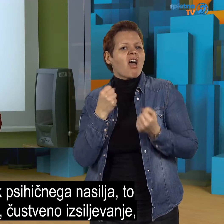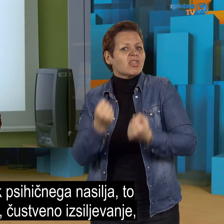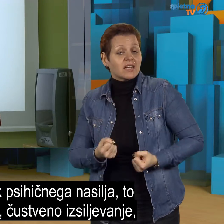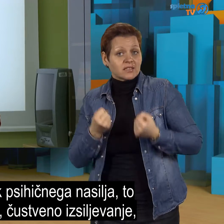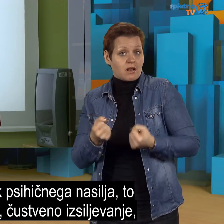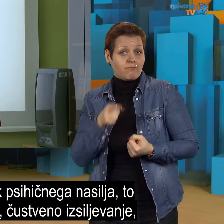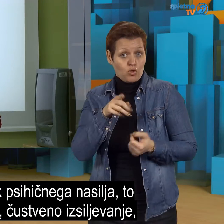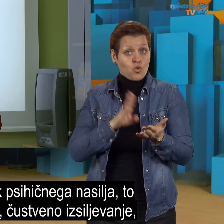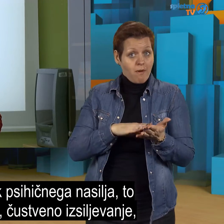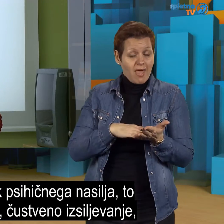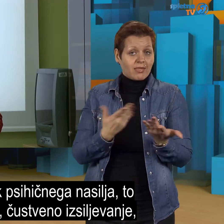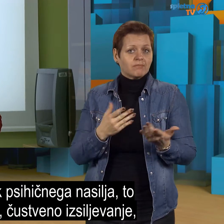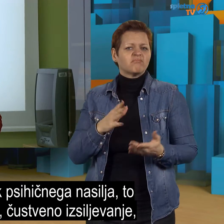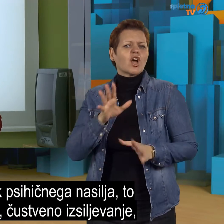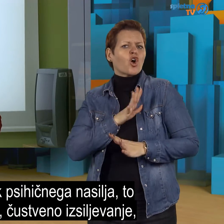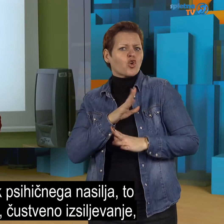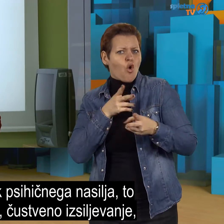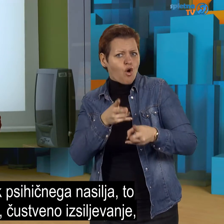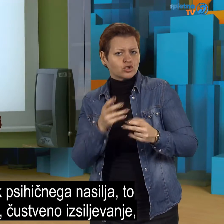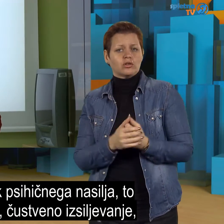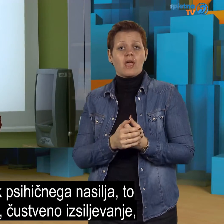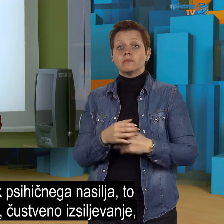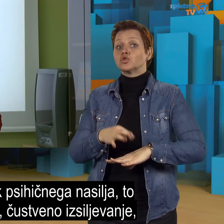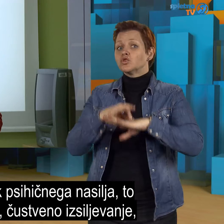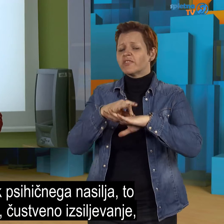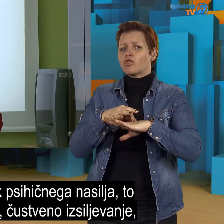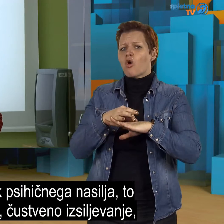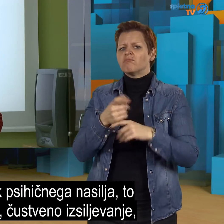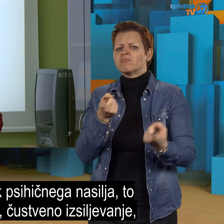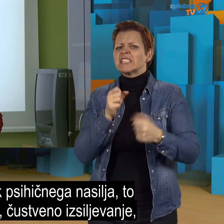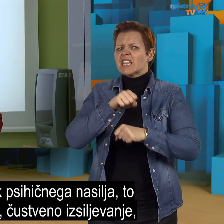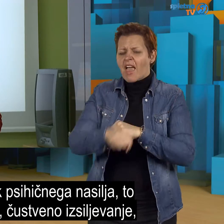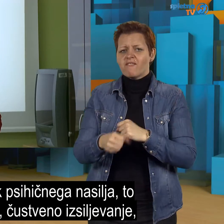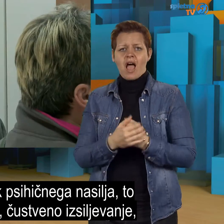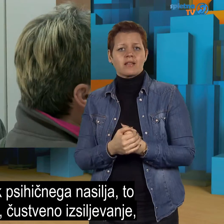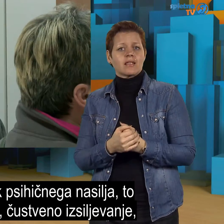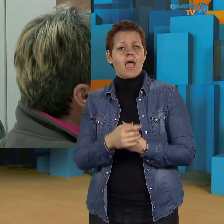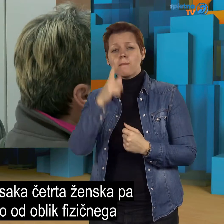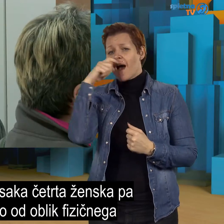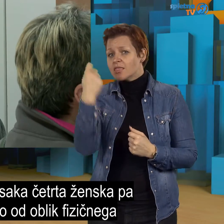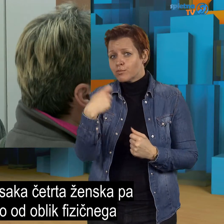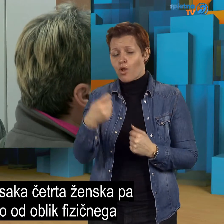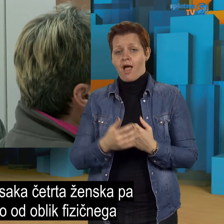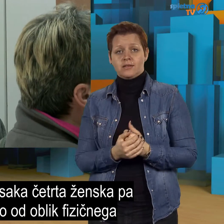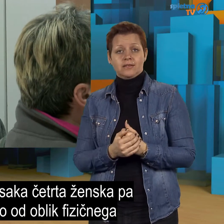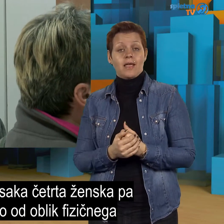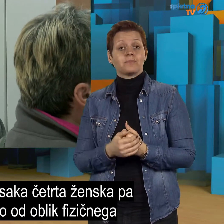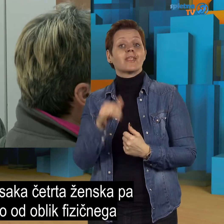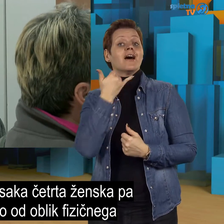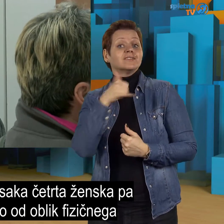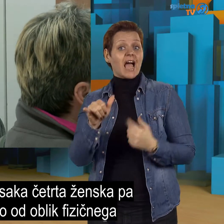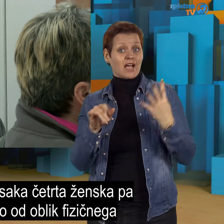pomeni grožnje, čustveno izsiljevanje, manipulacije, vsaka četrta ženska pa doživi kakšno od oblik fizičnega